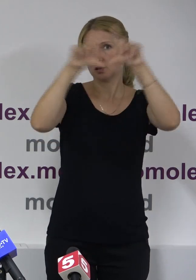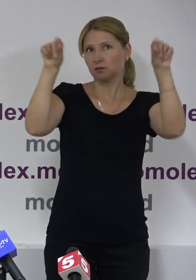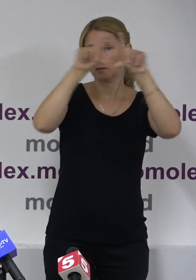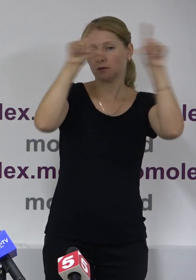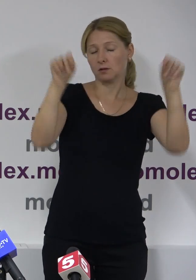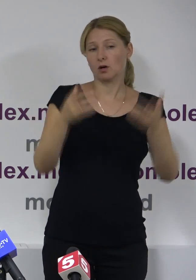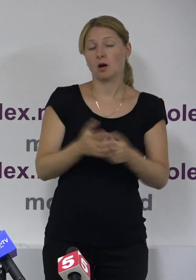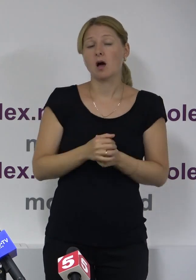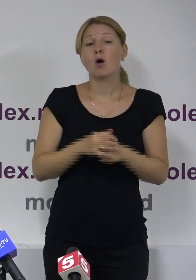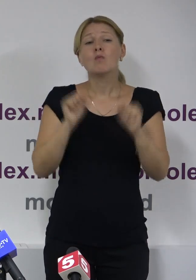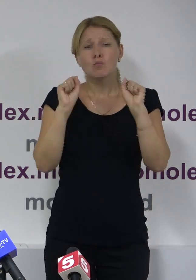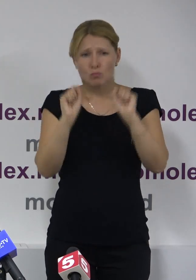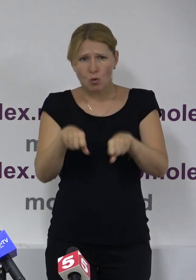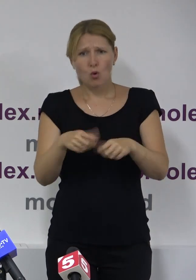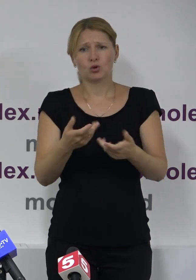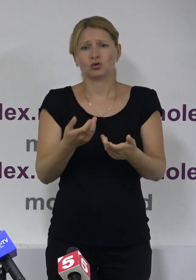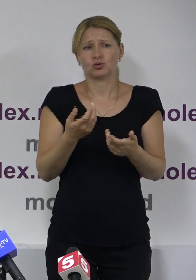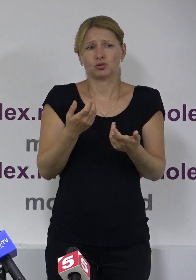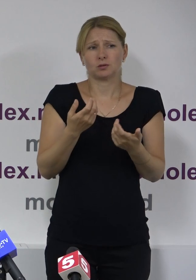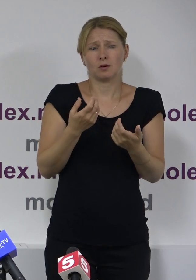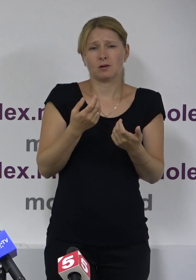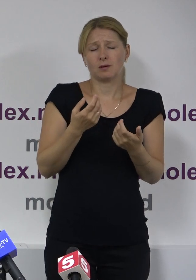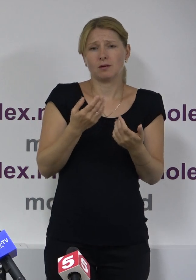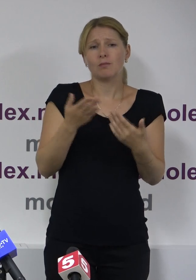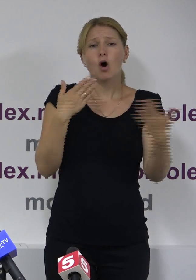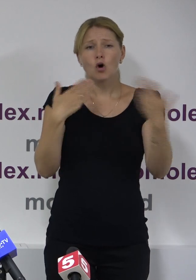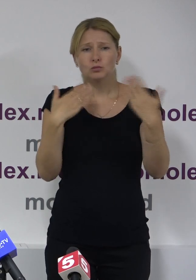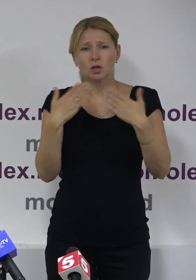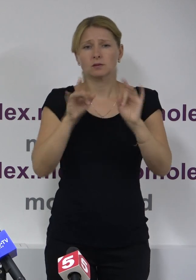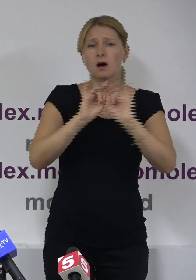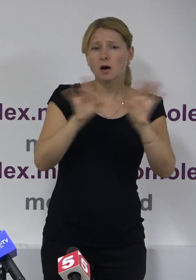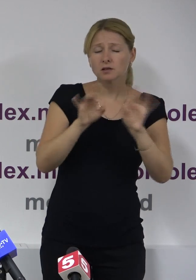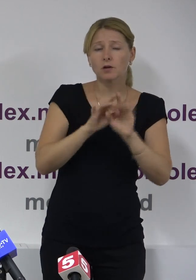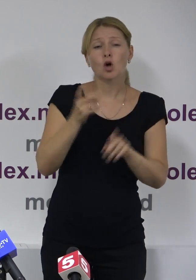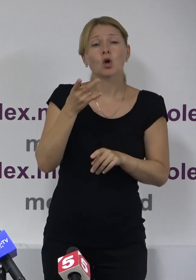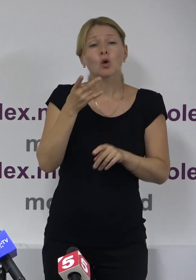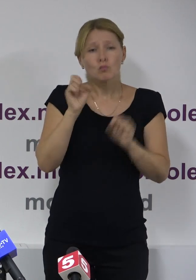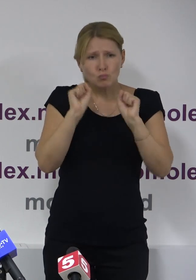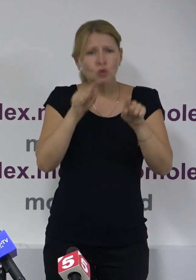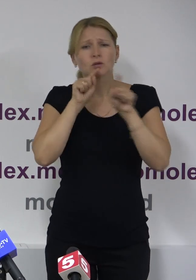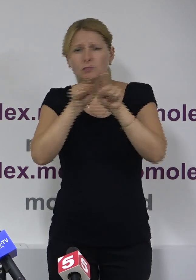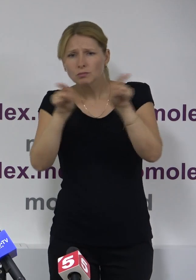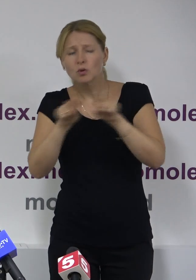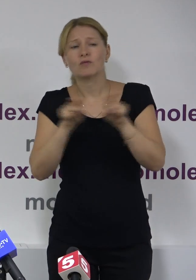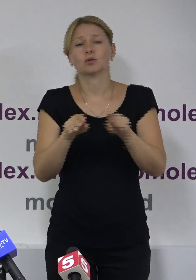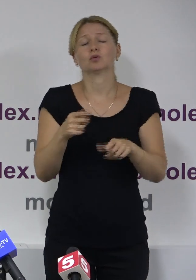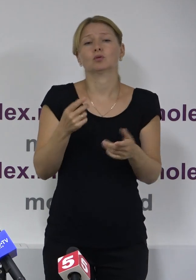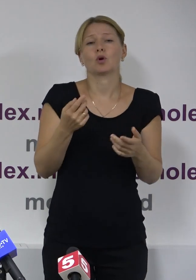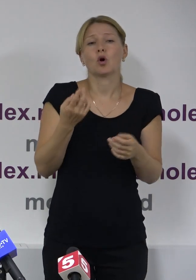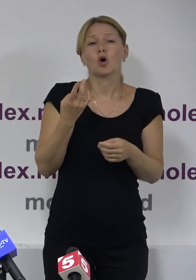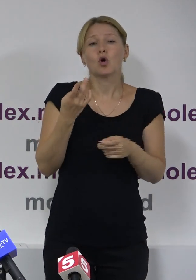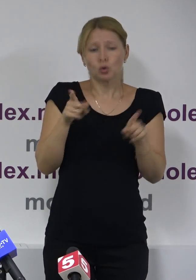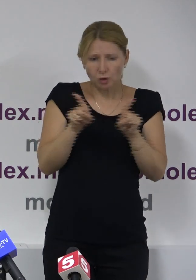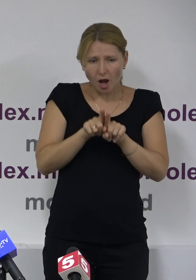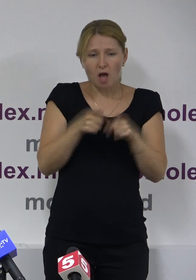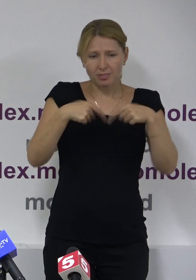la referendum pot fi, de fapt, importante pentru autoritățile publice, pot fi chiar promovate la o anumită etapă, de exemplu, tot de